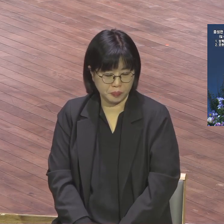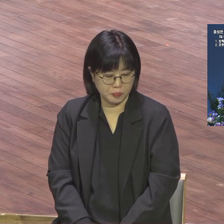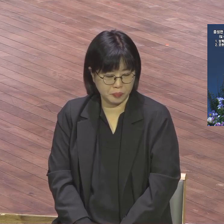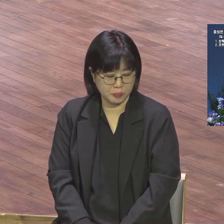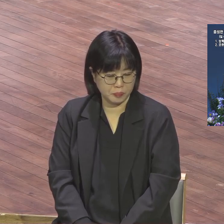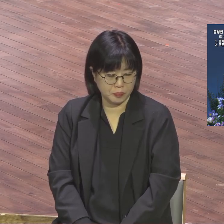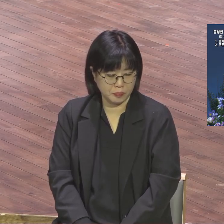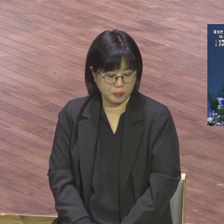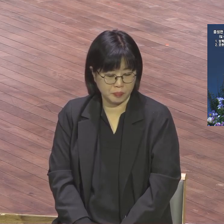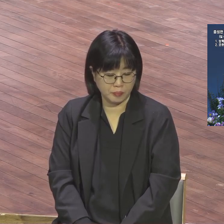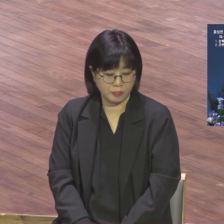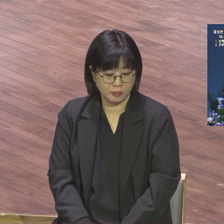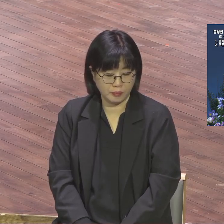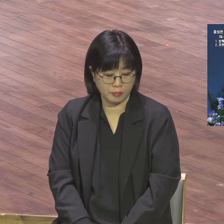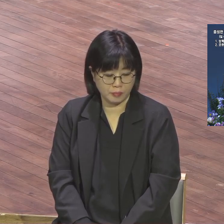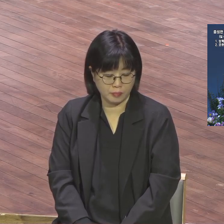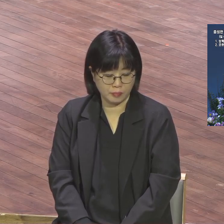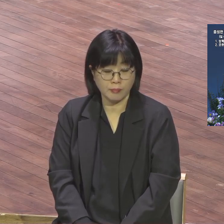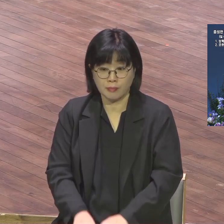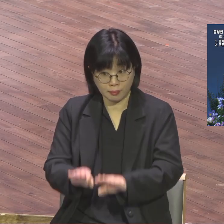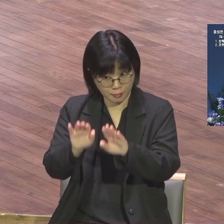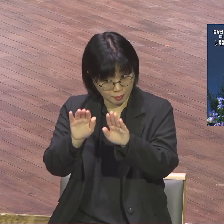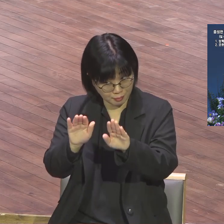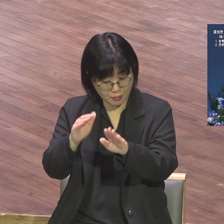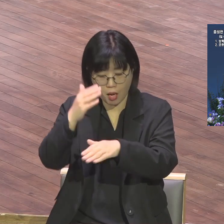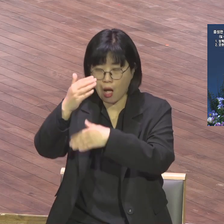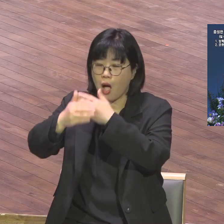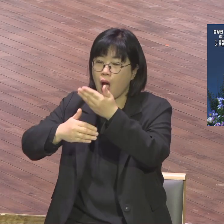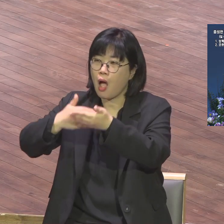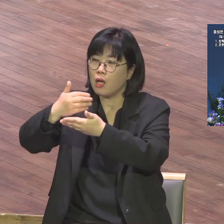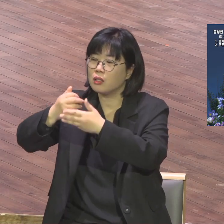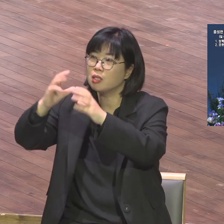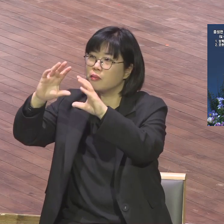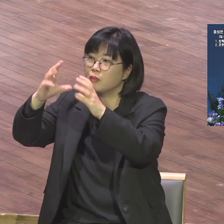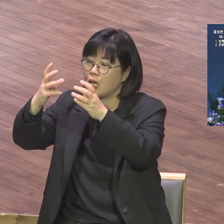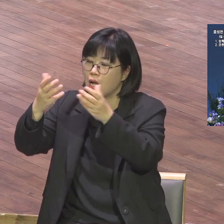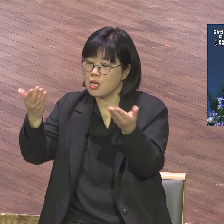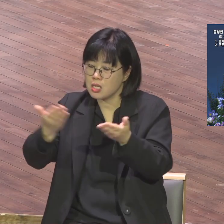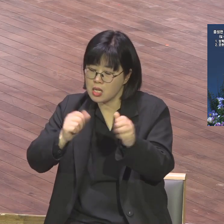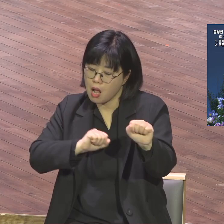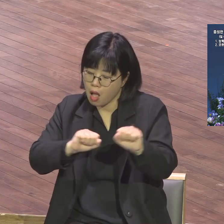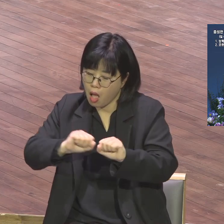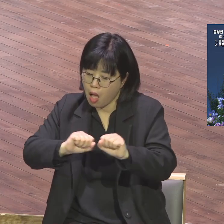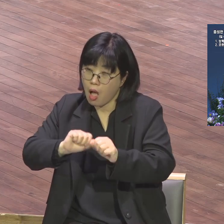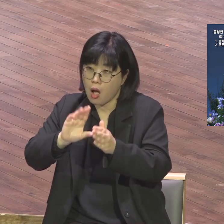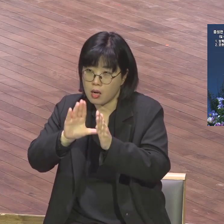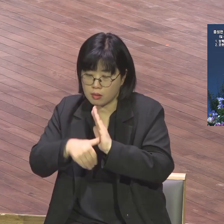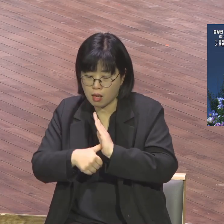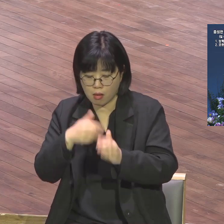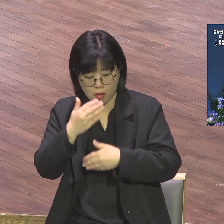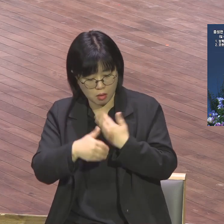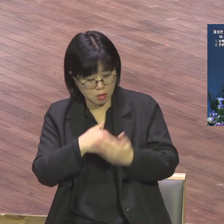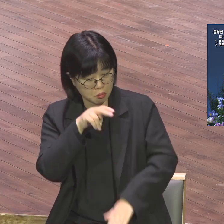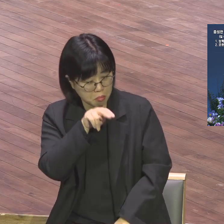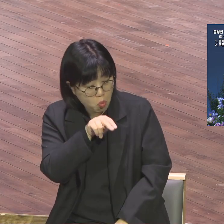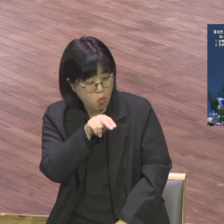하나님의 나라를 위한 필요, 만국을 기업롭게 하는 모든 필요를 하나님이